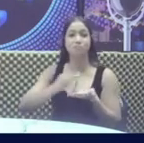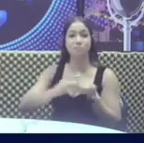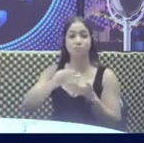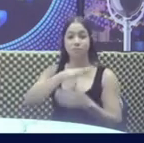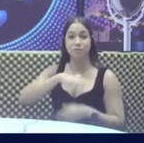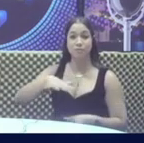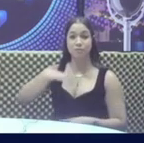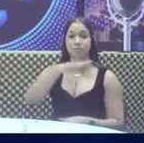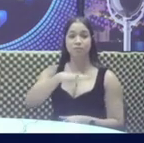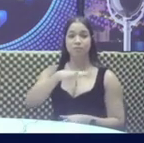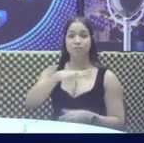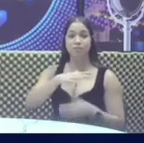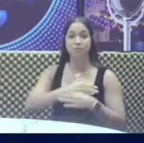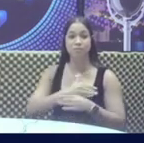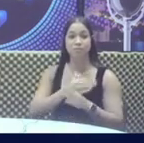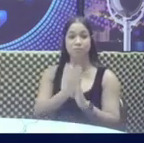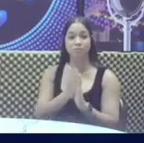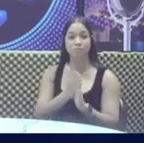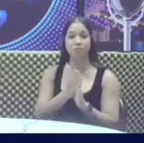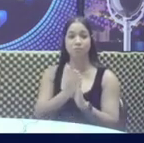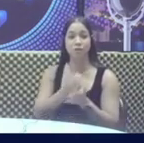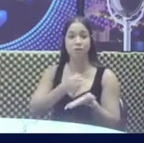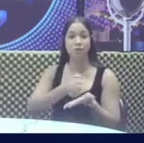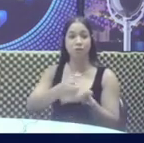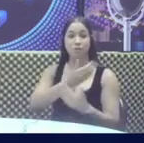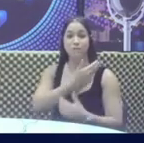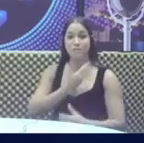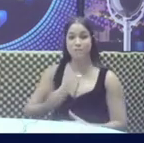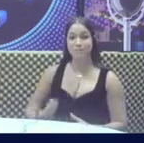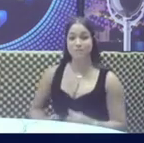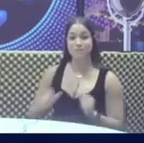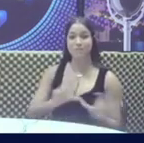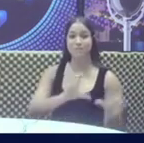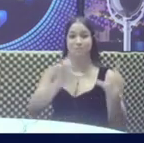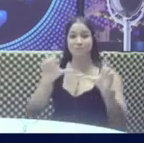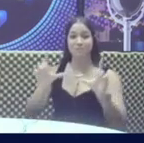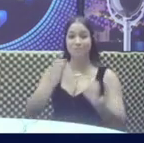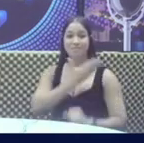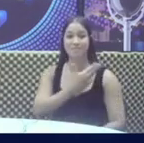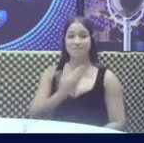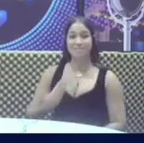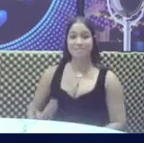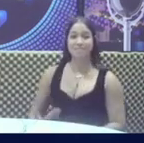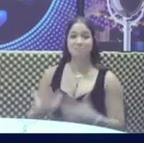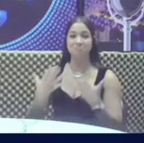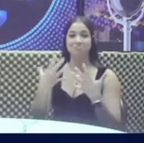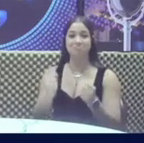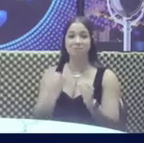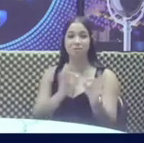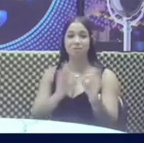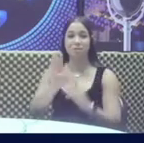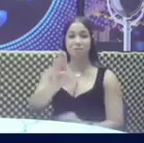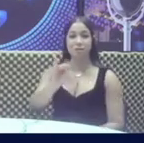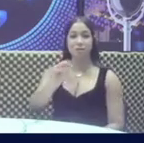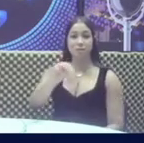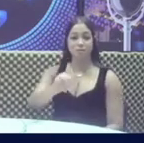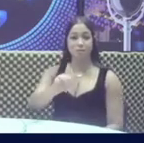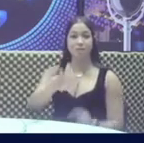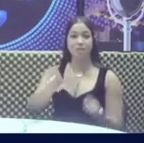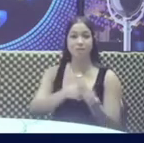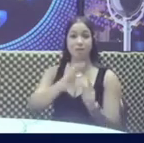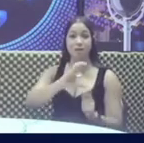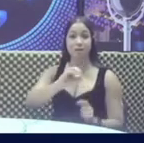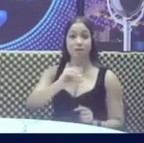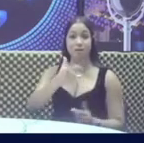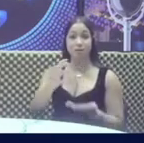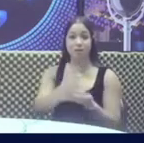pessoal, regularidade das contas públicas, certificação em governança, adoção do sistema BIM e pegada de